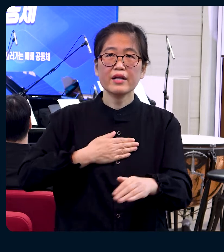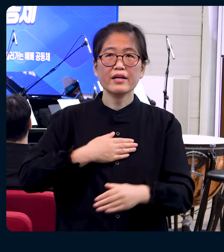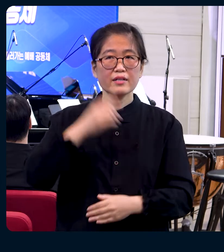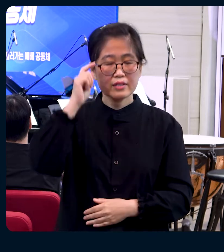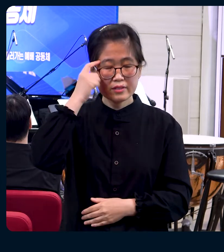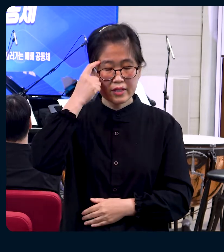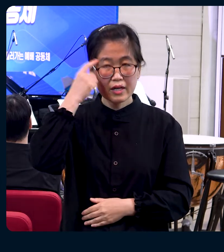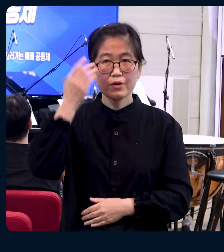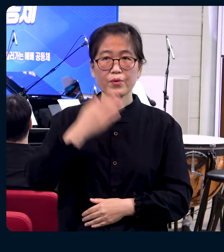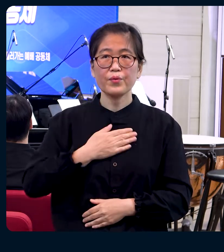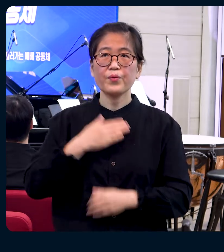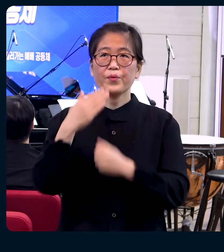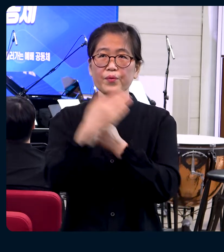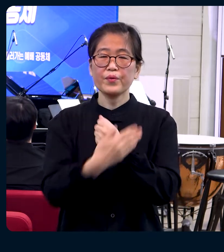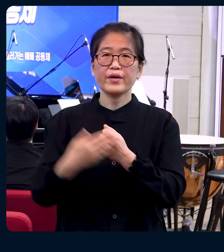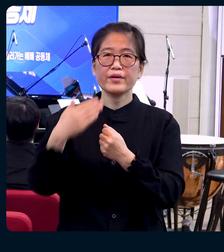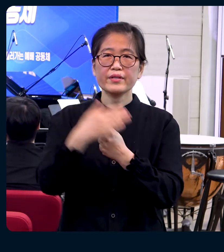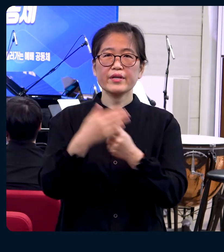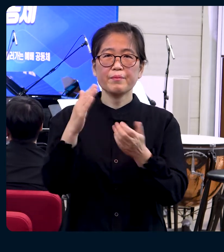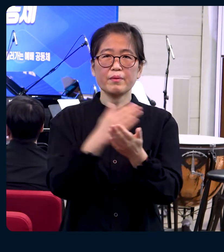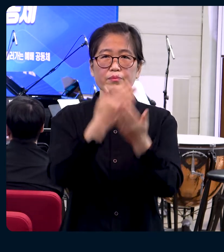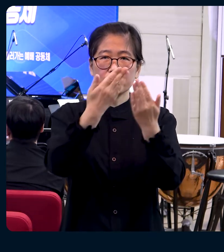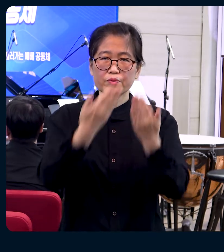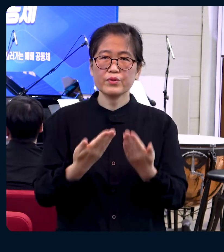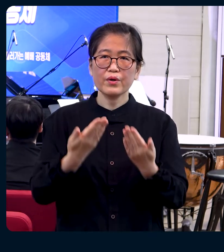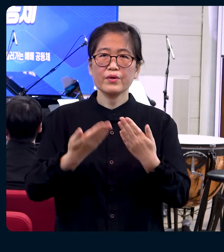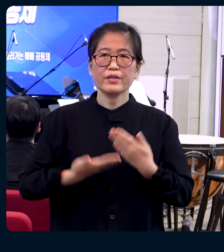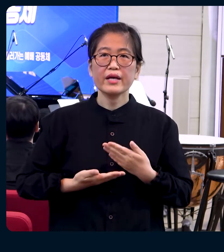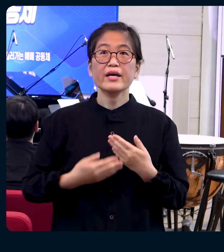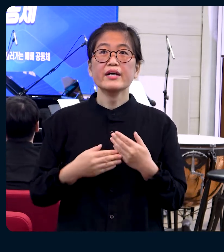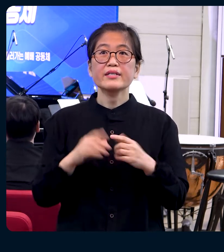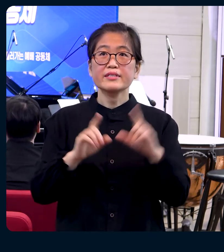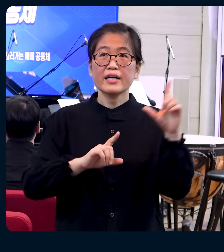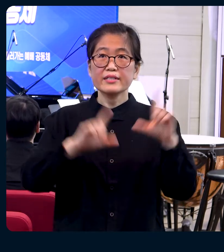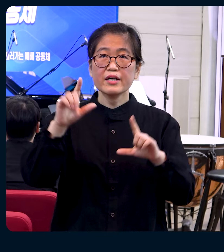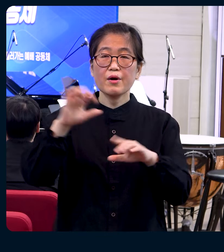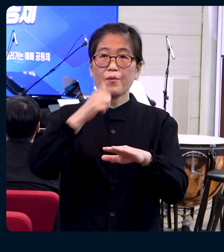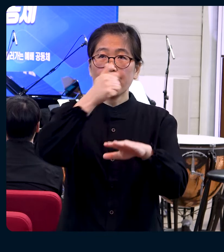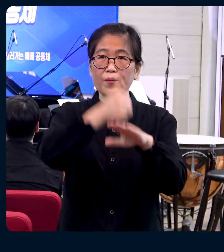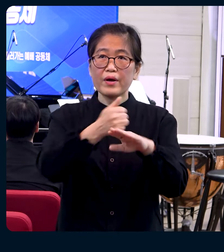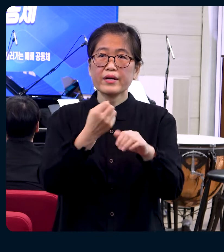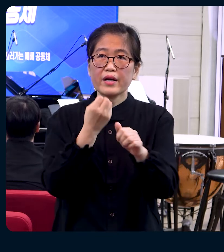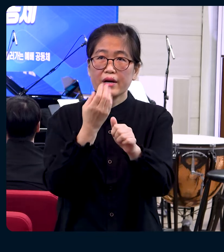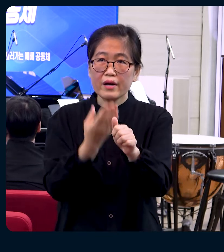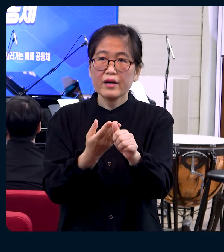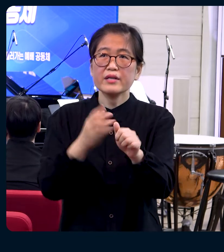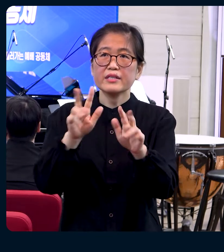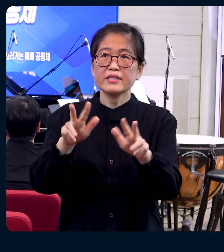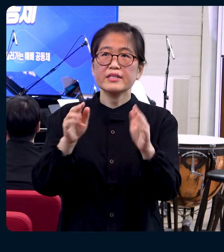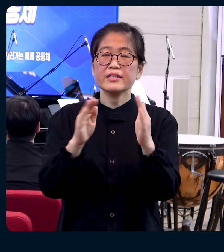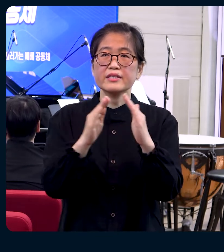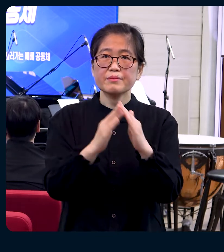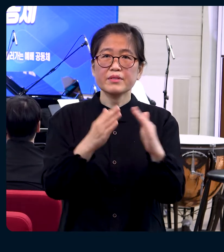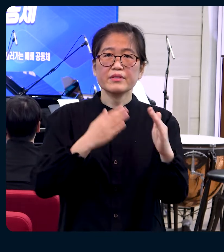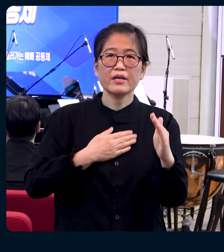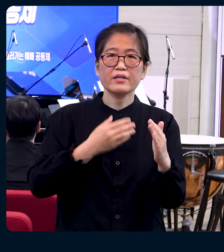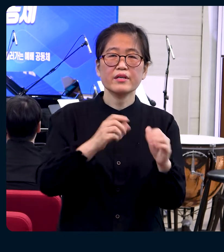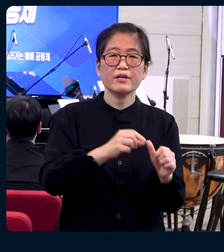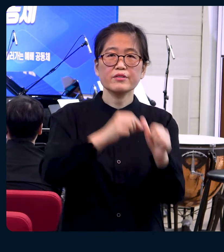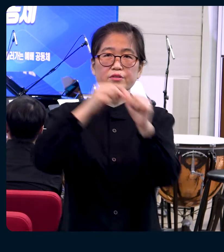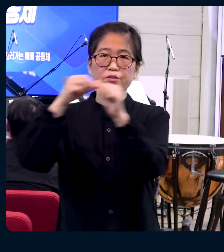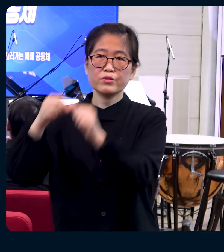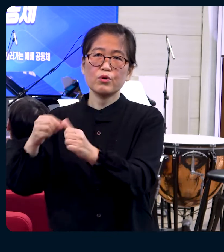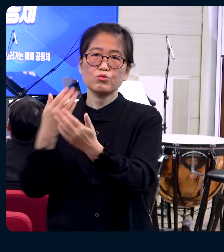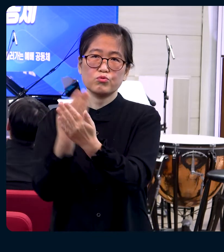당신이 잘 되시거든 나를 생각하고 내게 은혜를 베풀어서 내 사장을 바로에게 하려 이 집에서